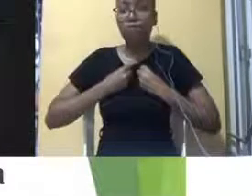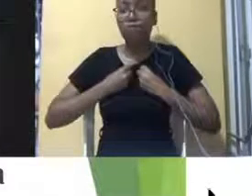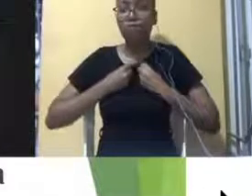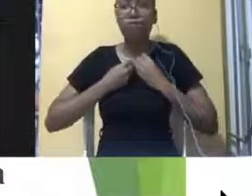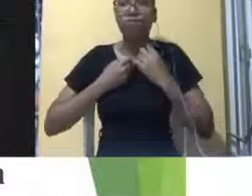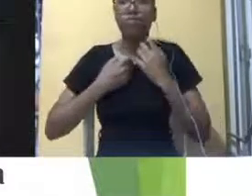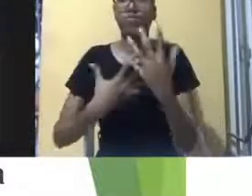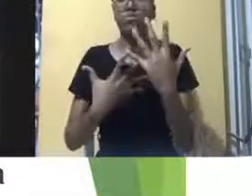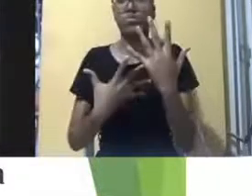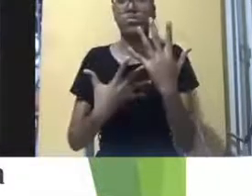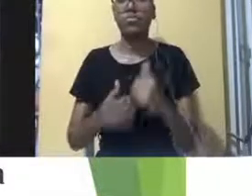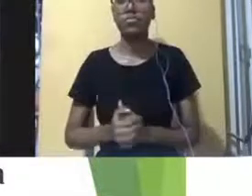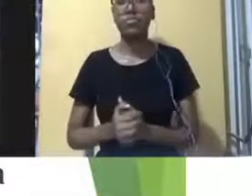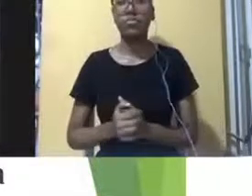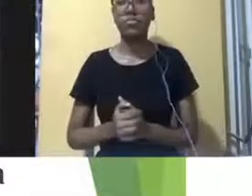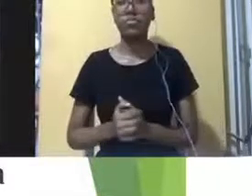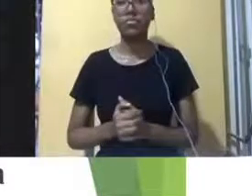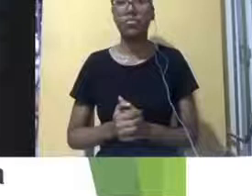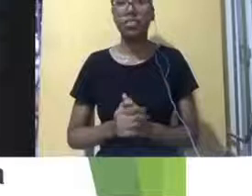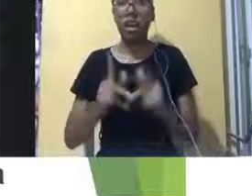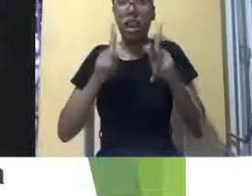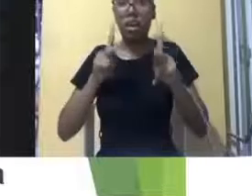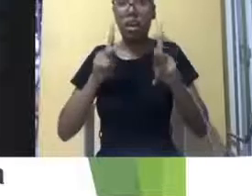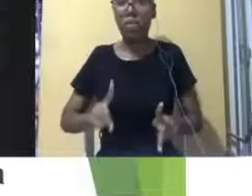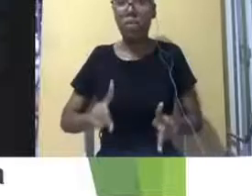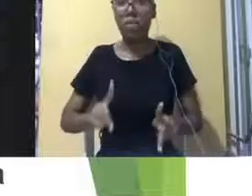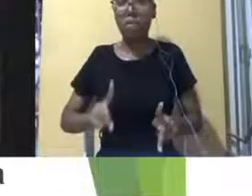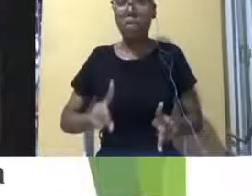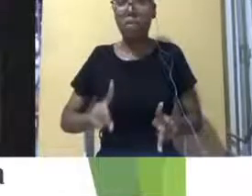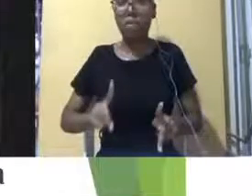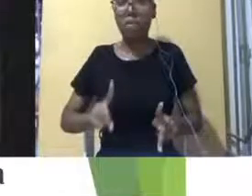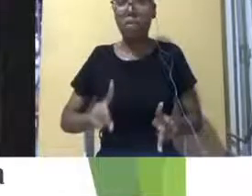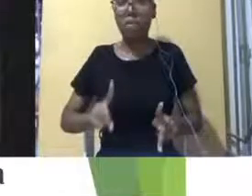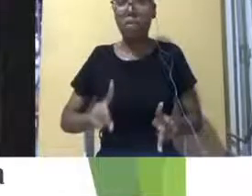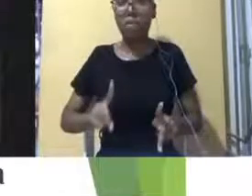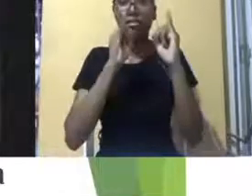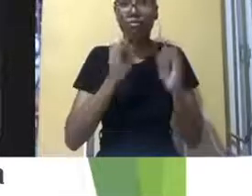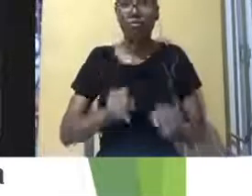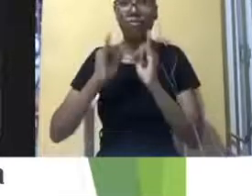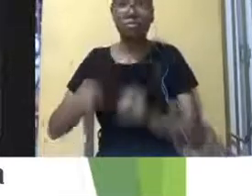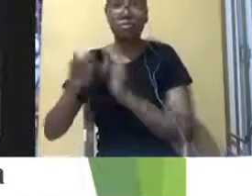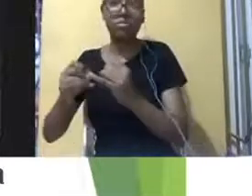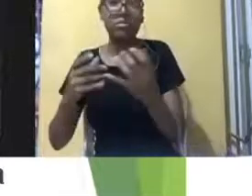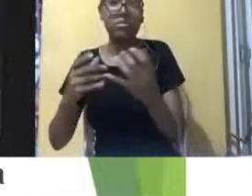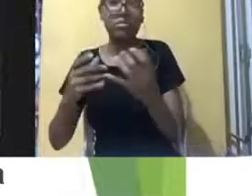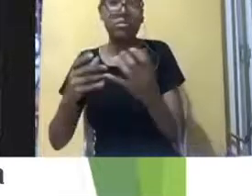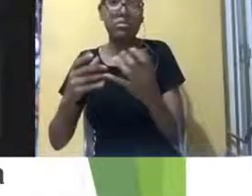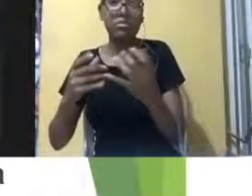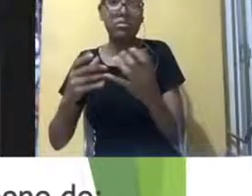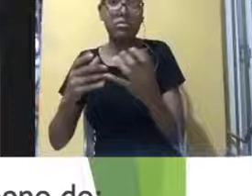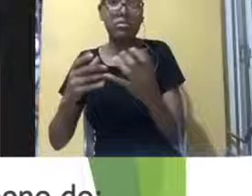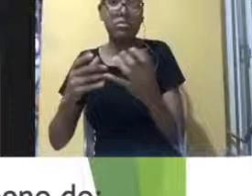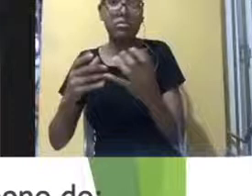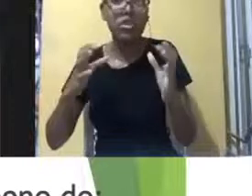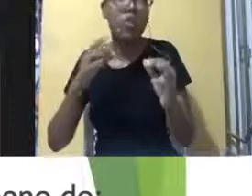individual. Tienen en común que tienen pérdida auditiva, unos leves, otro moderada, otro